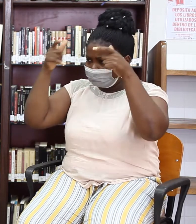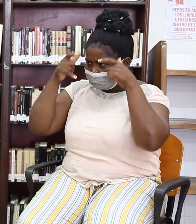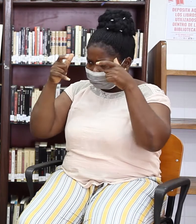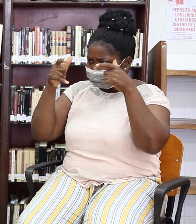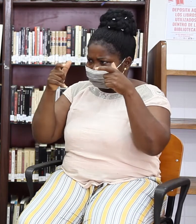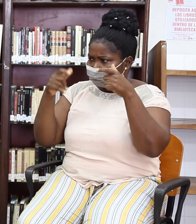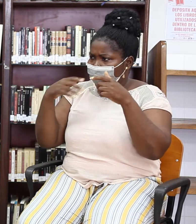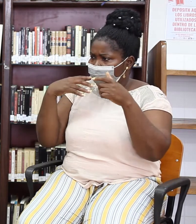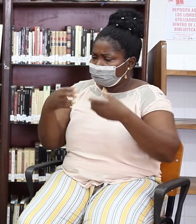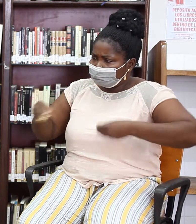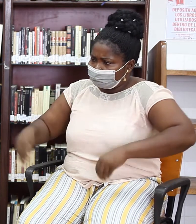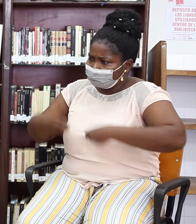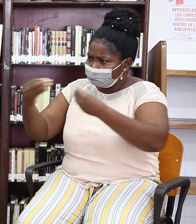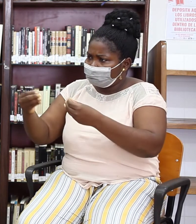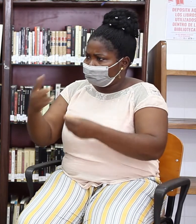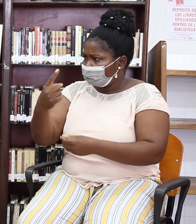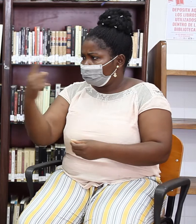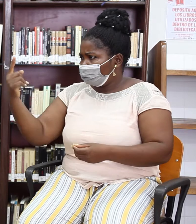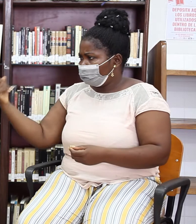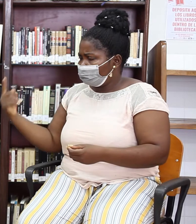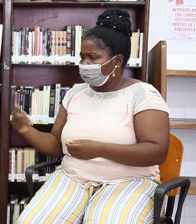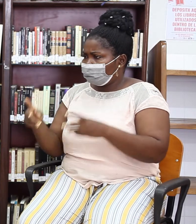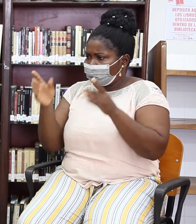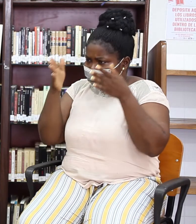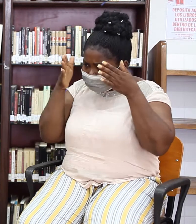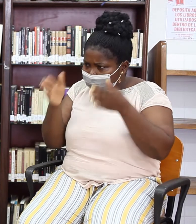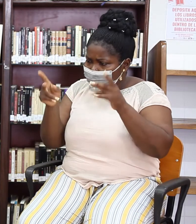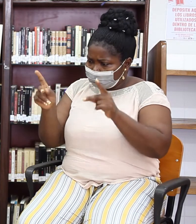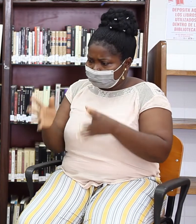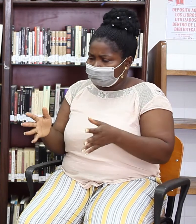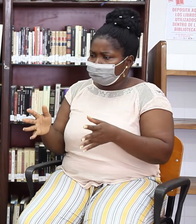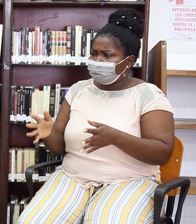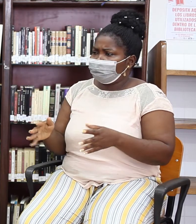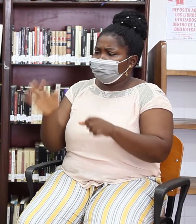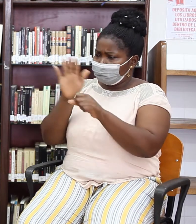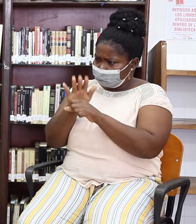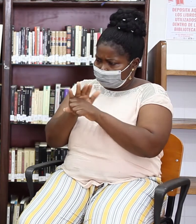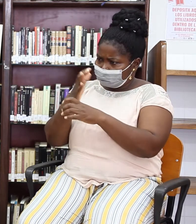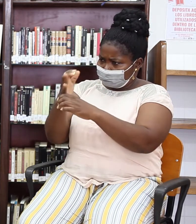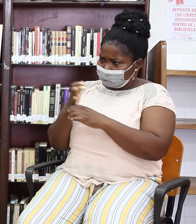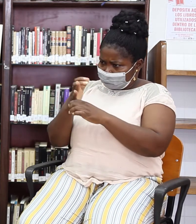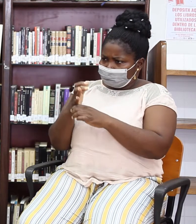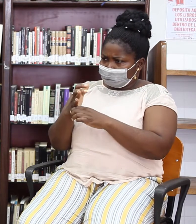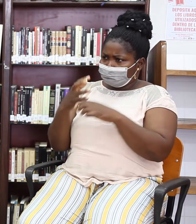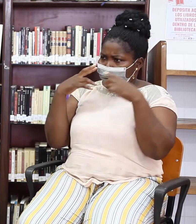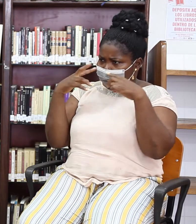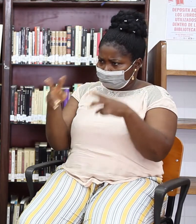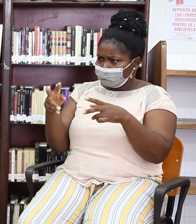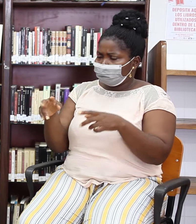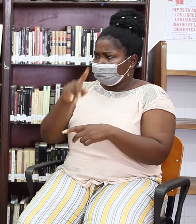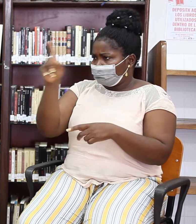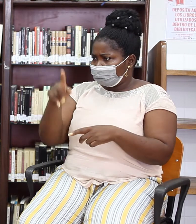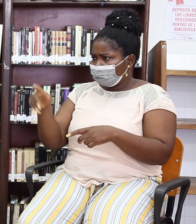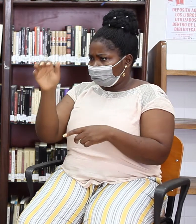se entregó un palo a cada uno de los presentes. «Mucho cuidado», vociferó